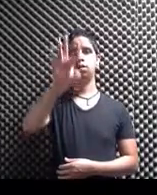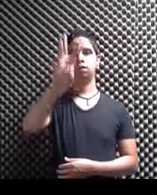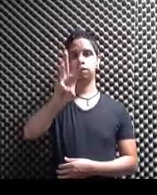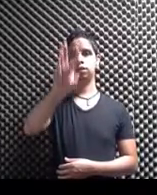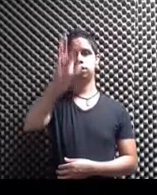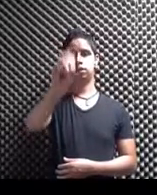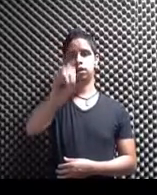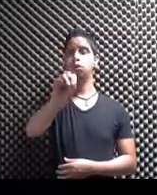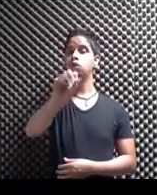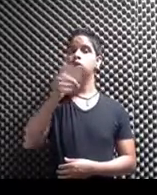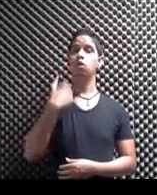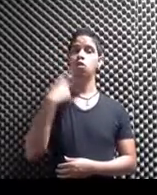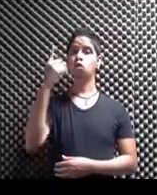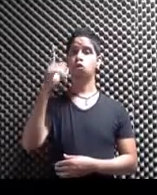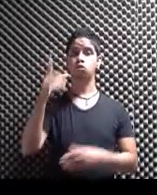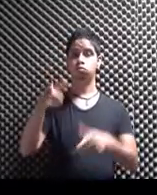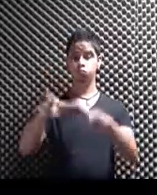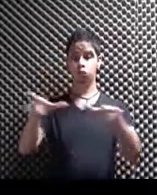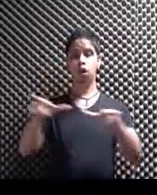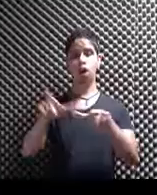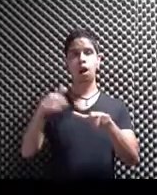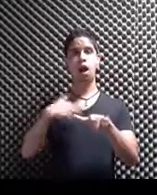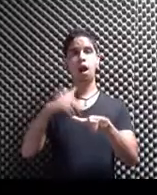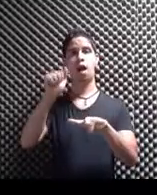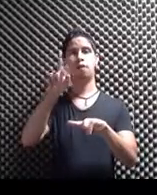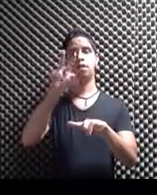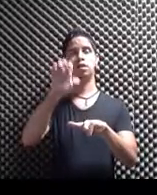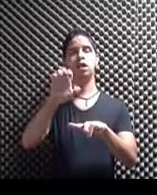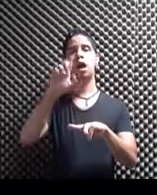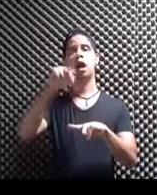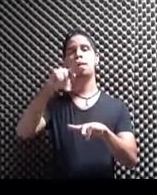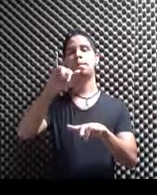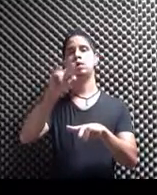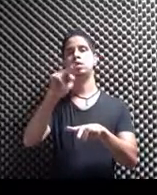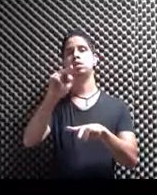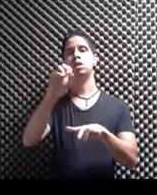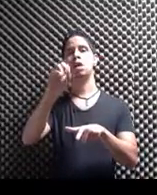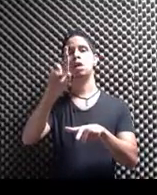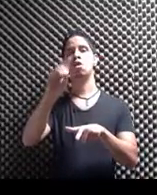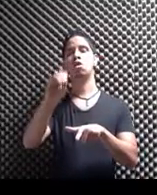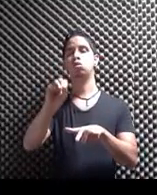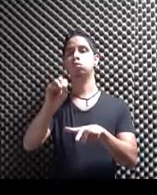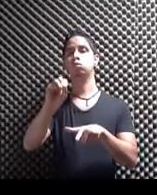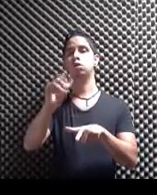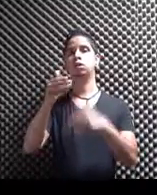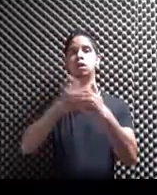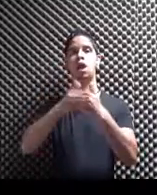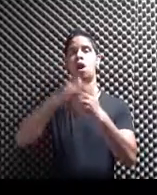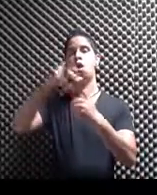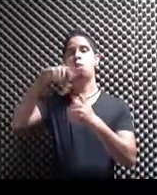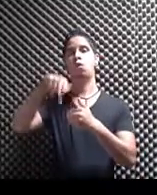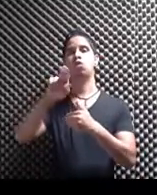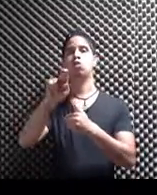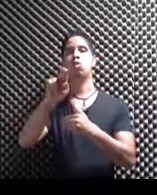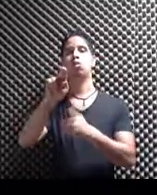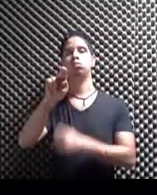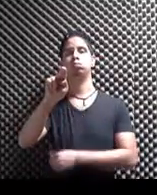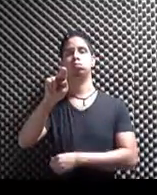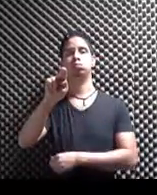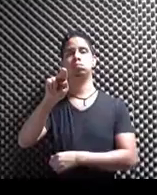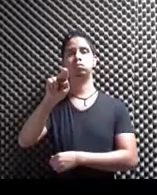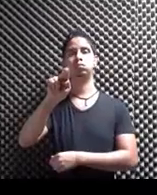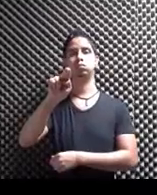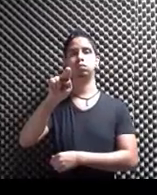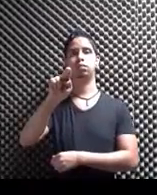7872730660 y estamos en la avenida Piñero número 1042 en Caparraterras o Puerto Nuevo bien esa es en